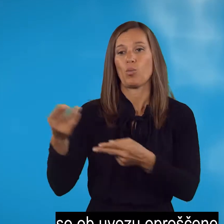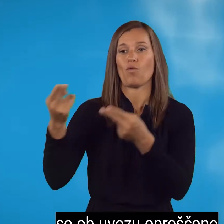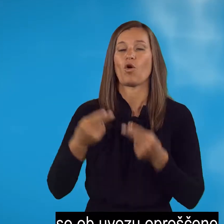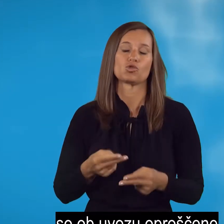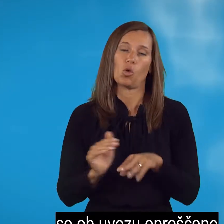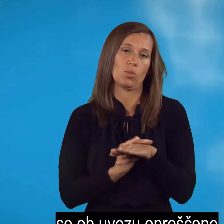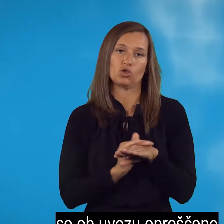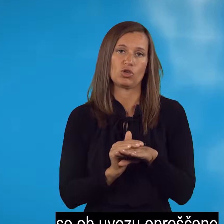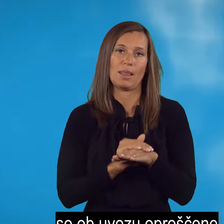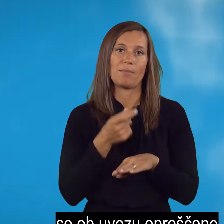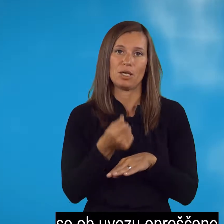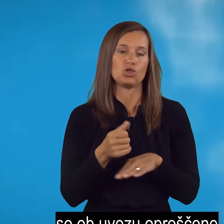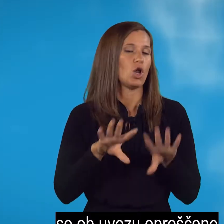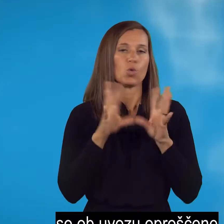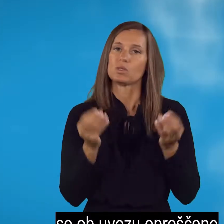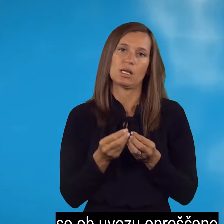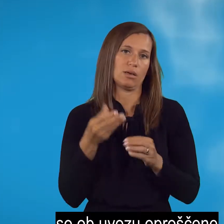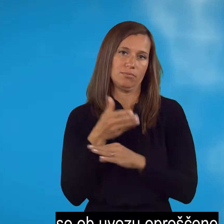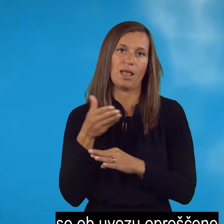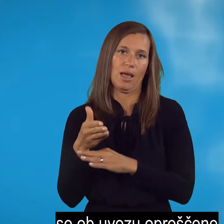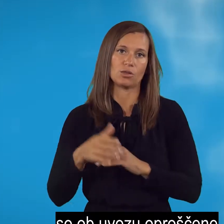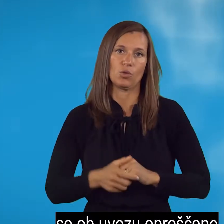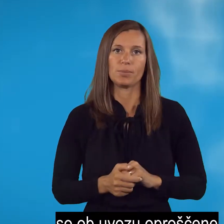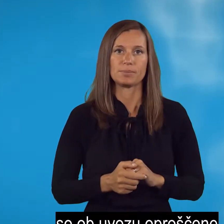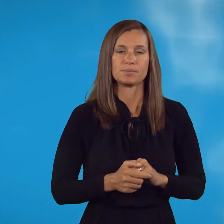uvozu oproščene plačila vseh dajatev.